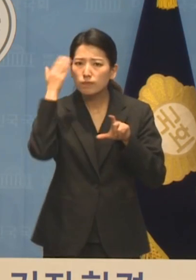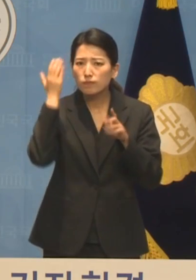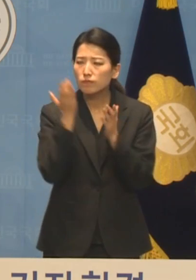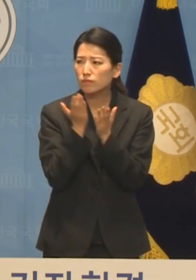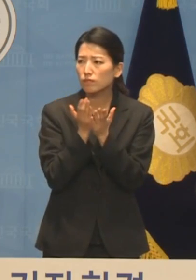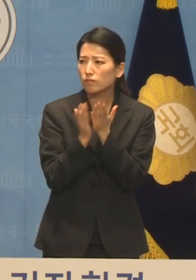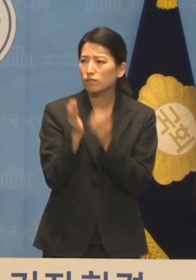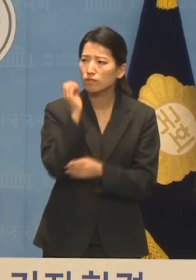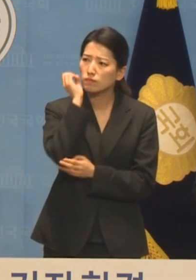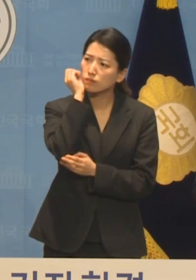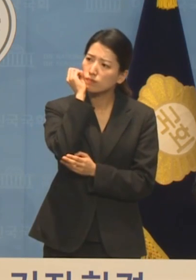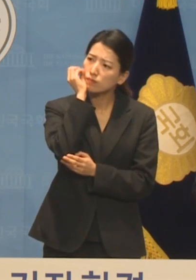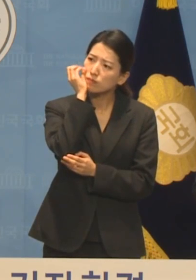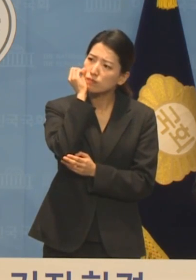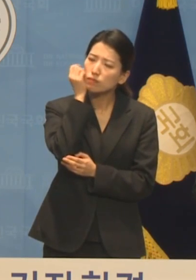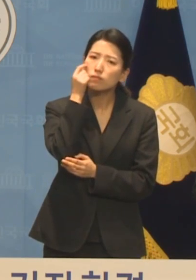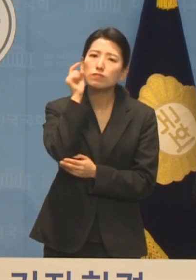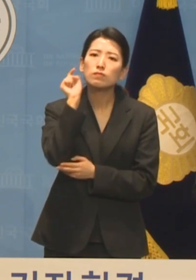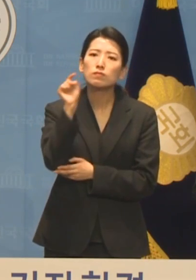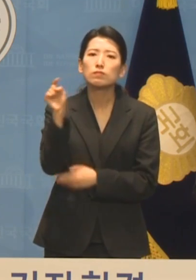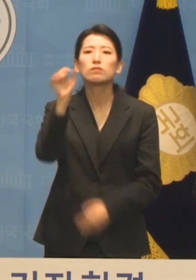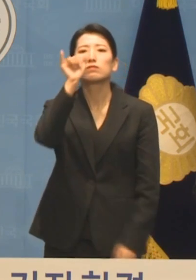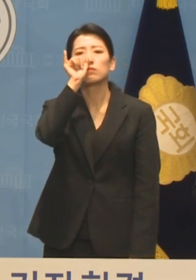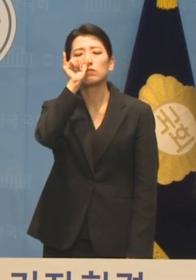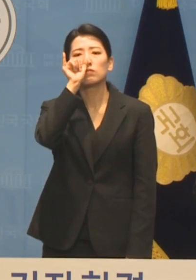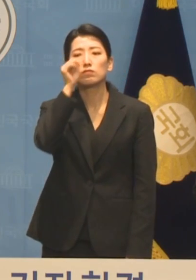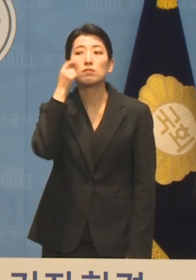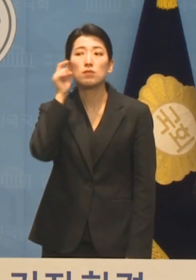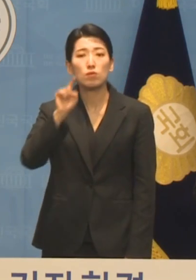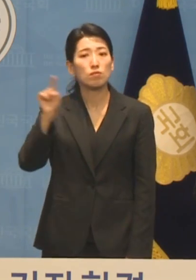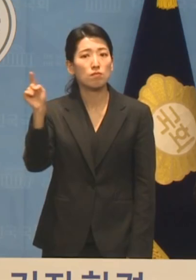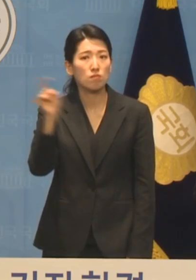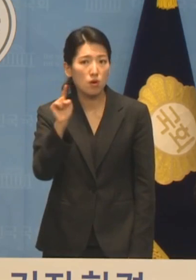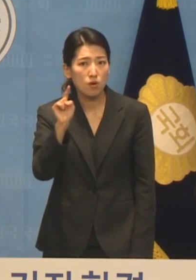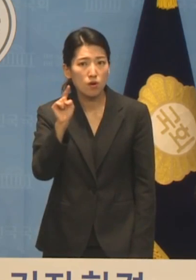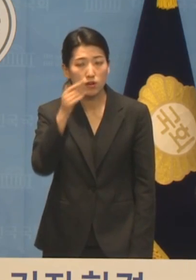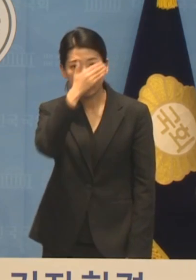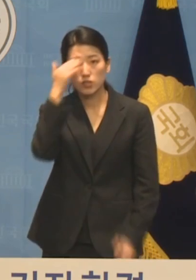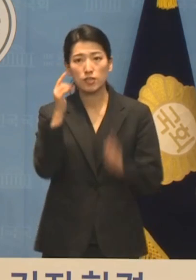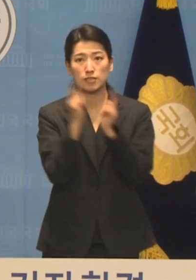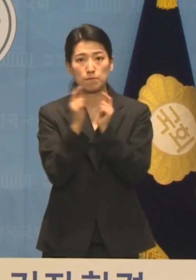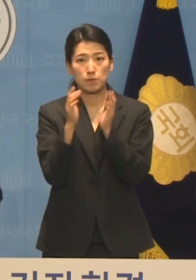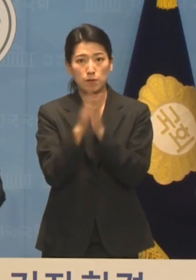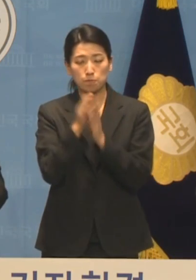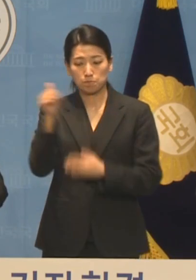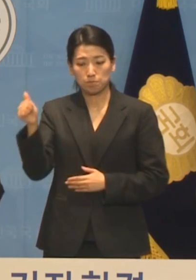점들을 많이 발견했습니다. 그럼 지금부터 청년들 나오셔서 발표해 주시겠습니다.